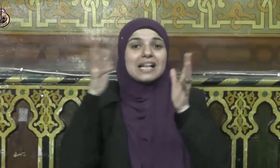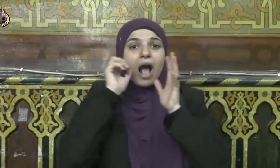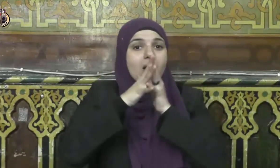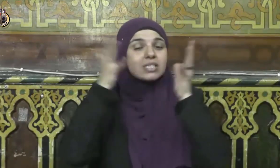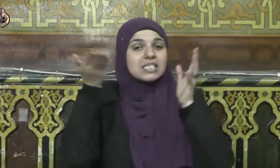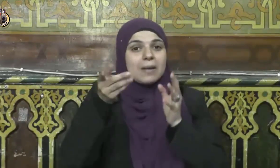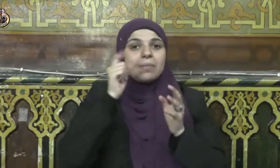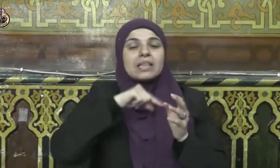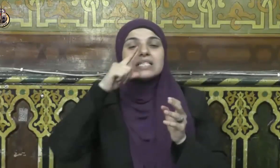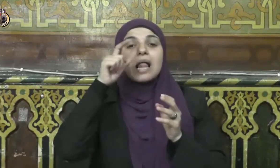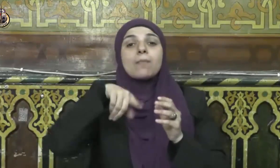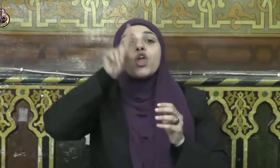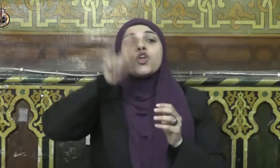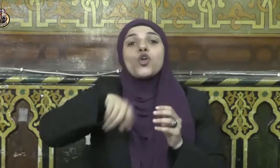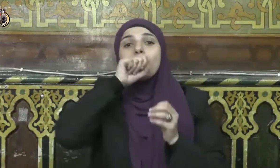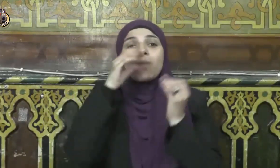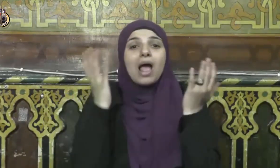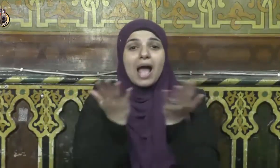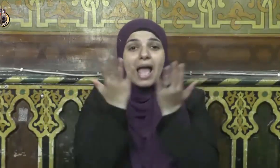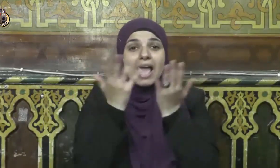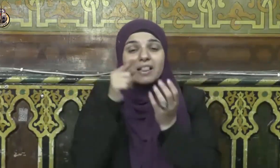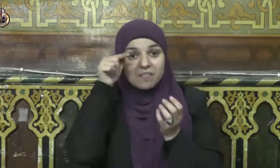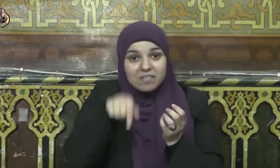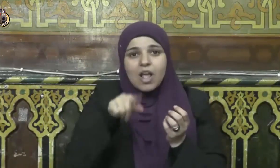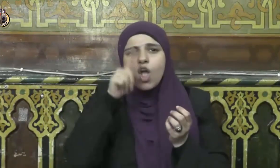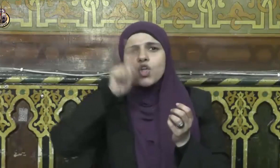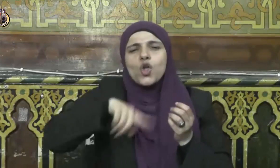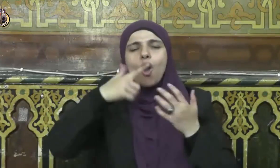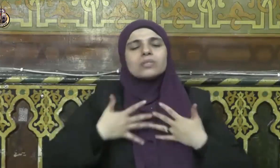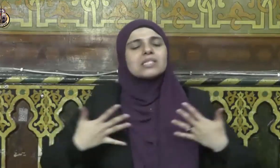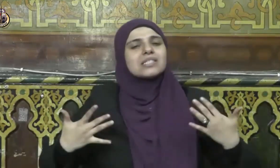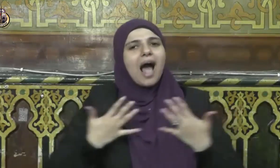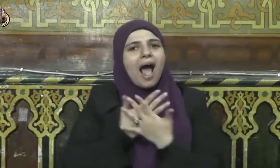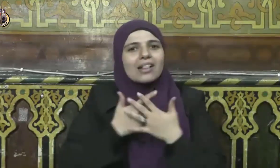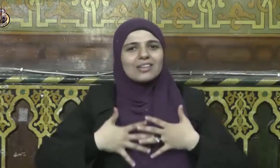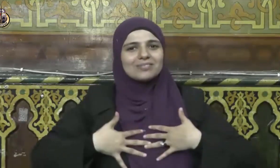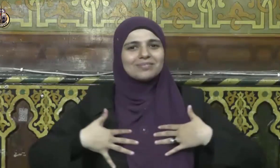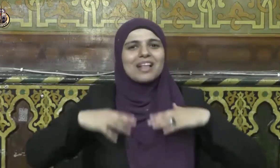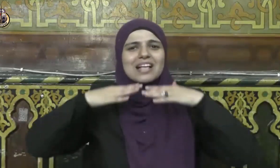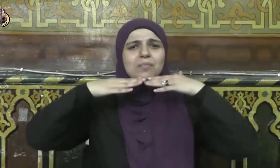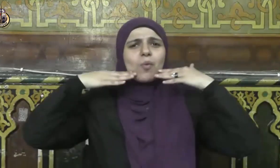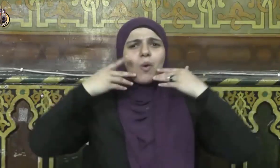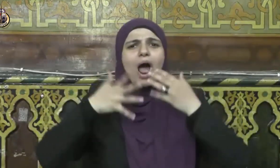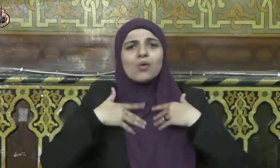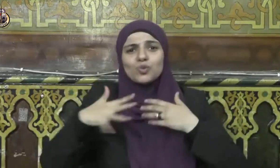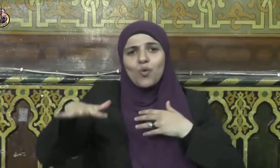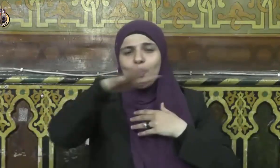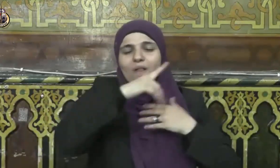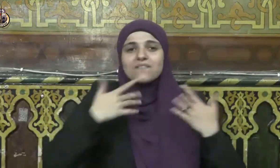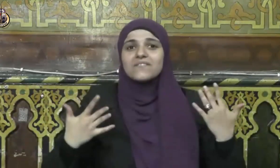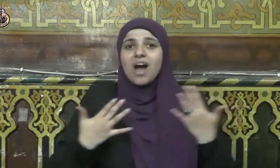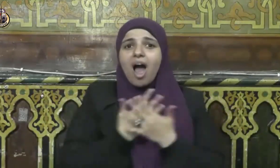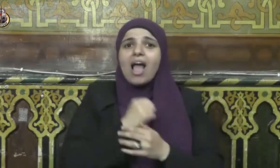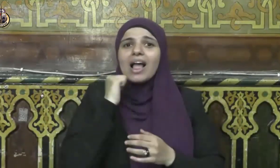شعائره. فيوم العيد هو يوم سعادة وسرور وإدخال البهجة